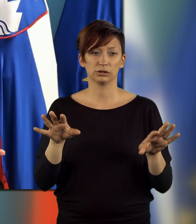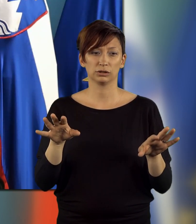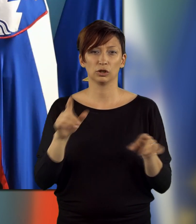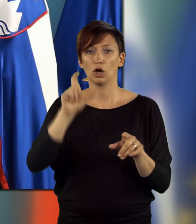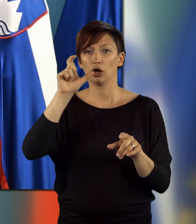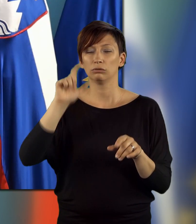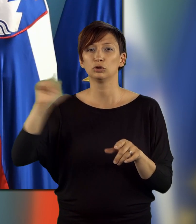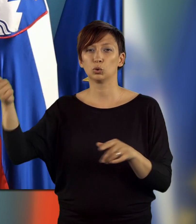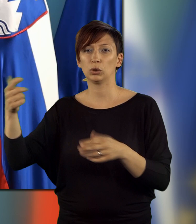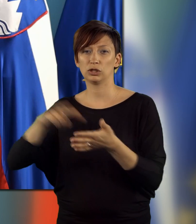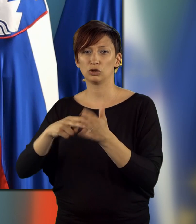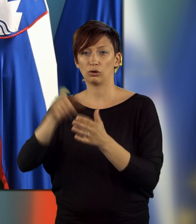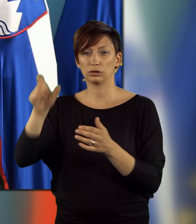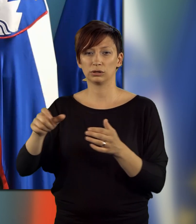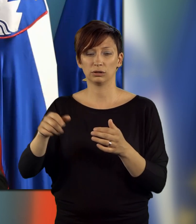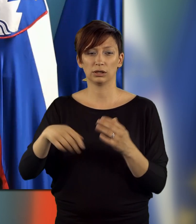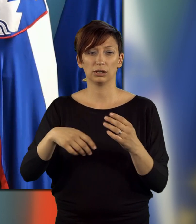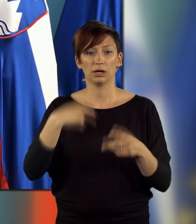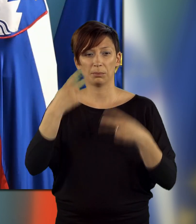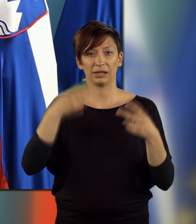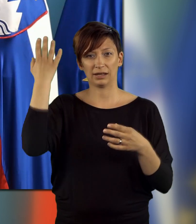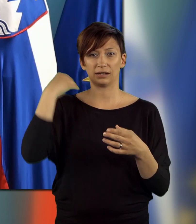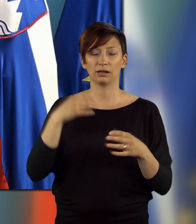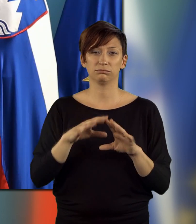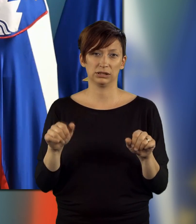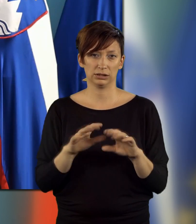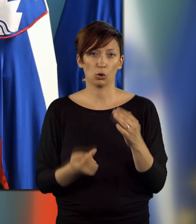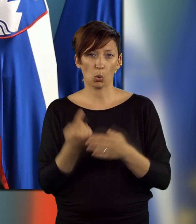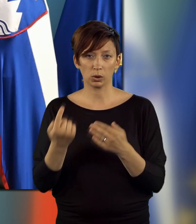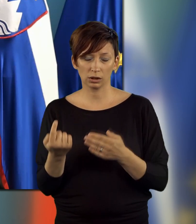ga opravili tuji strokovnjaki na pretekla dejanja.